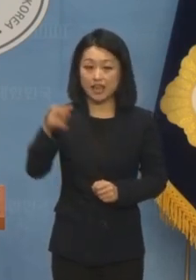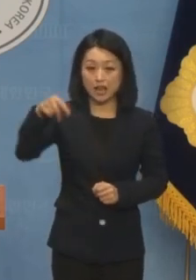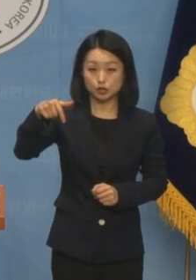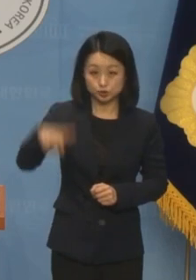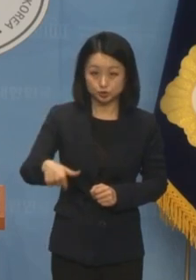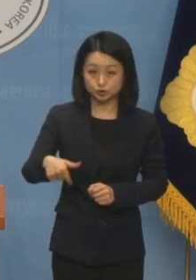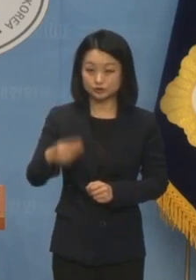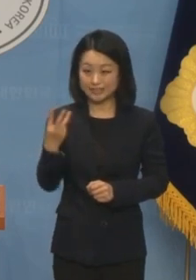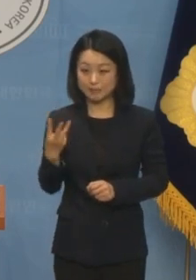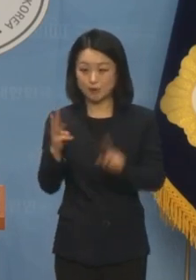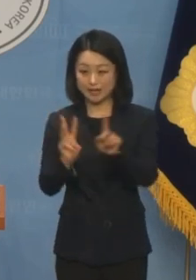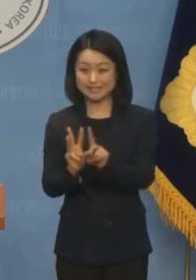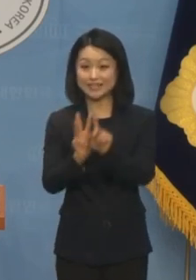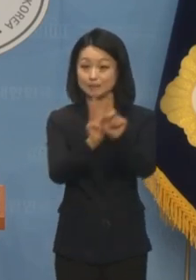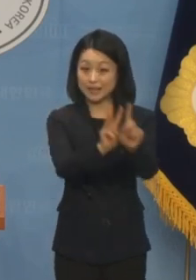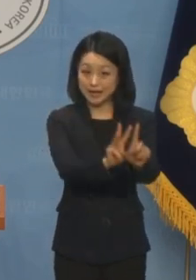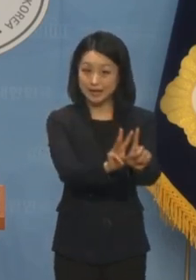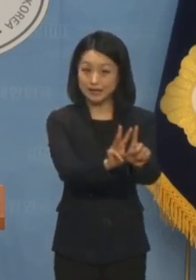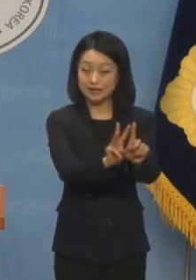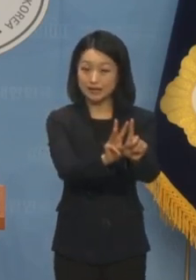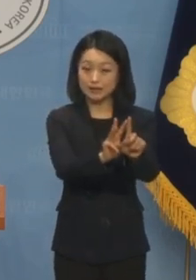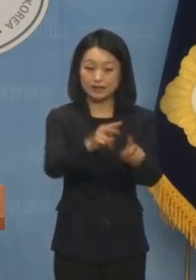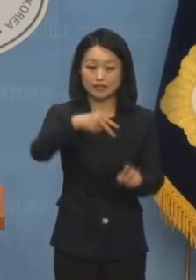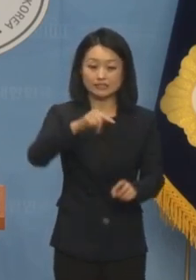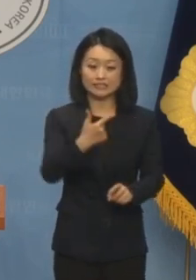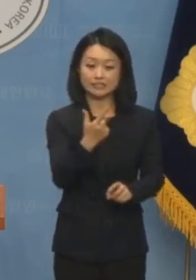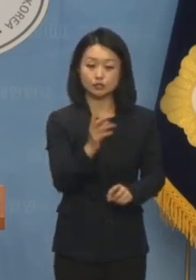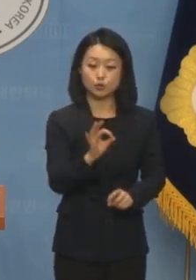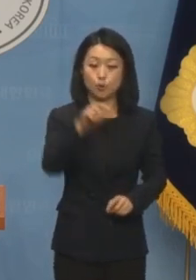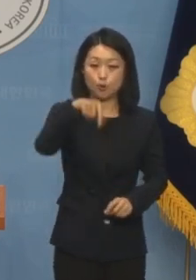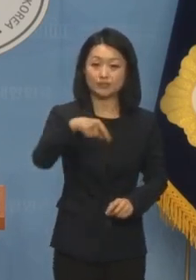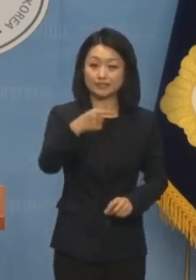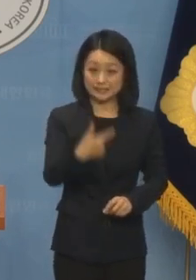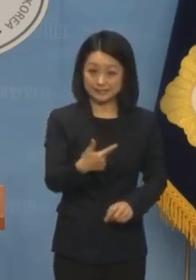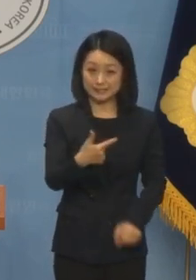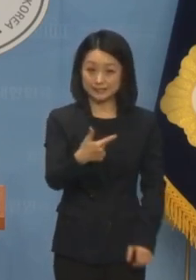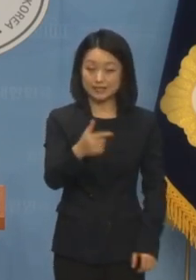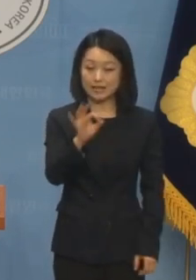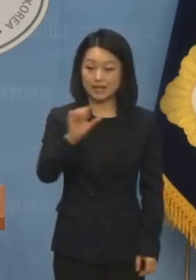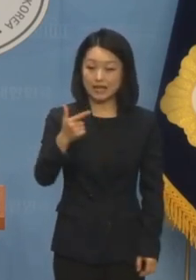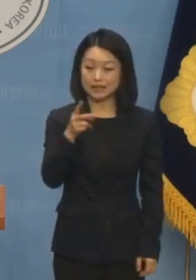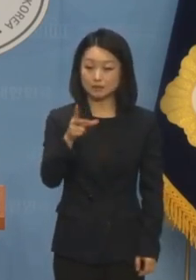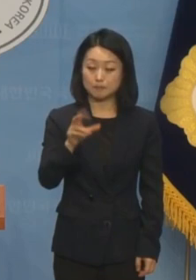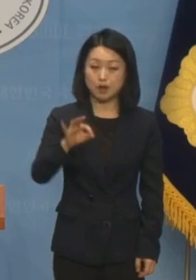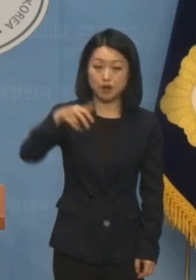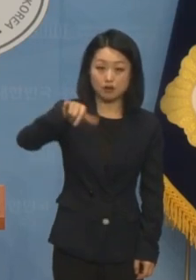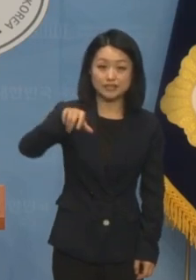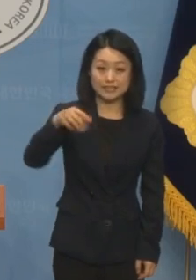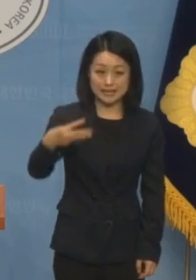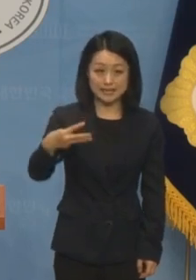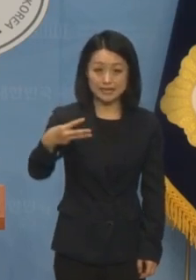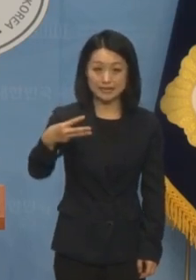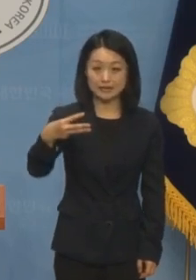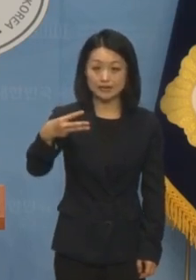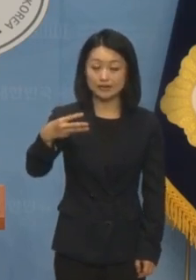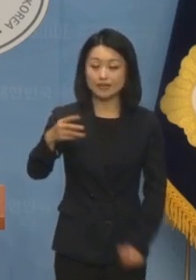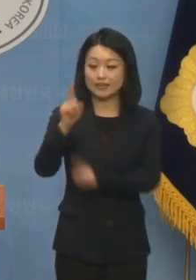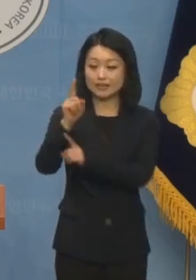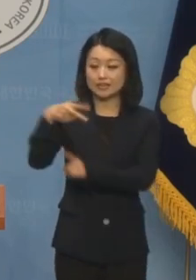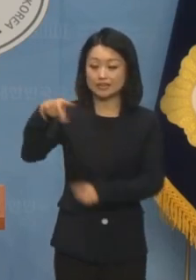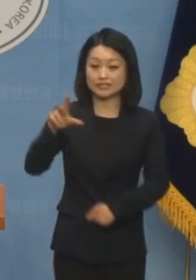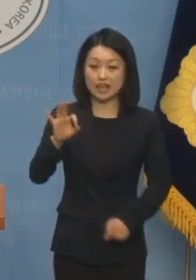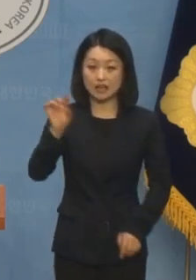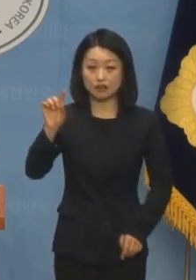의원이 함께합니다 신동군 더불어민주당 의원 안병길 국민의 힘 의원 이상원